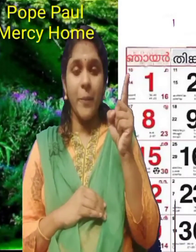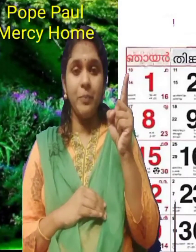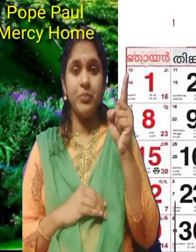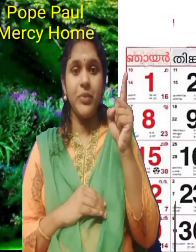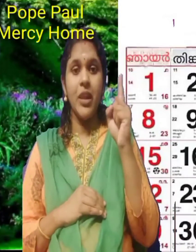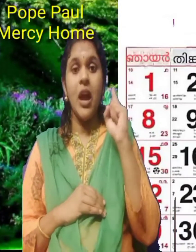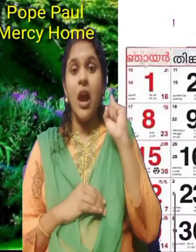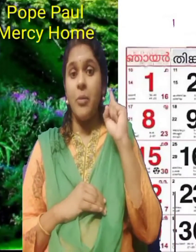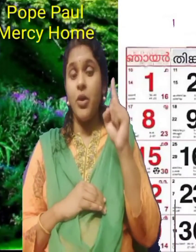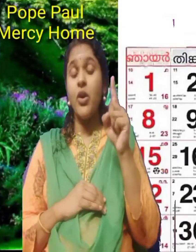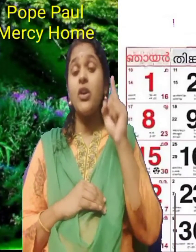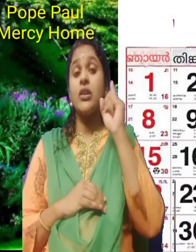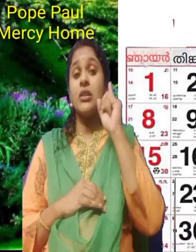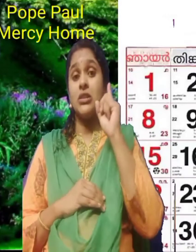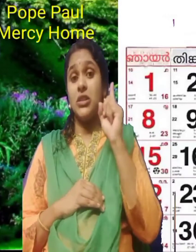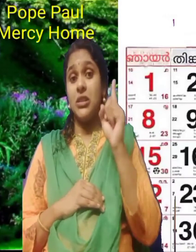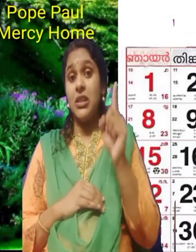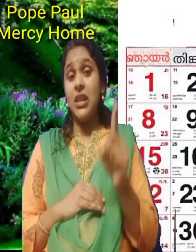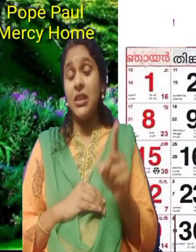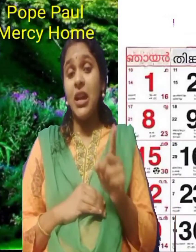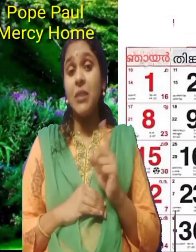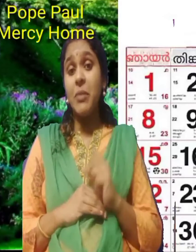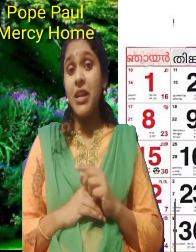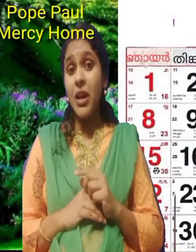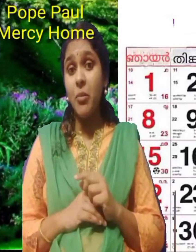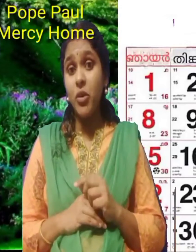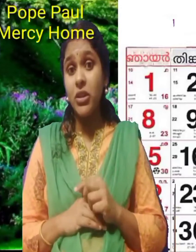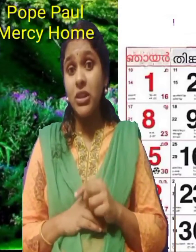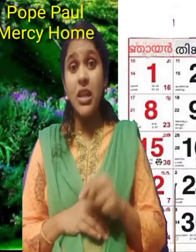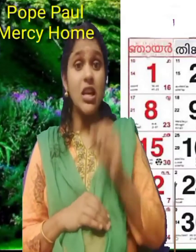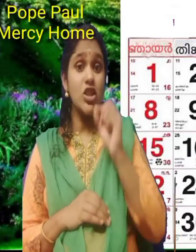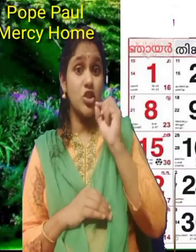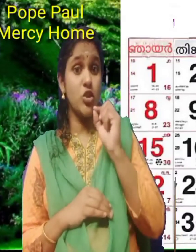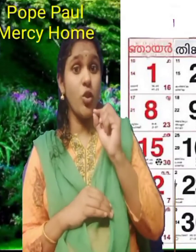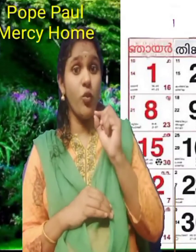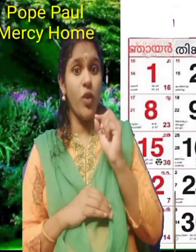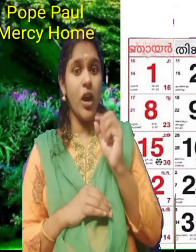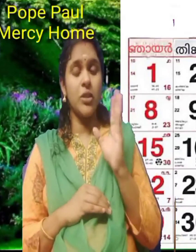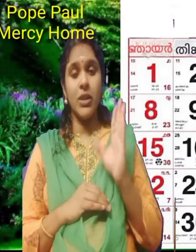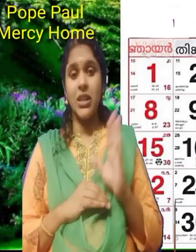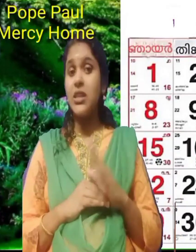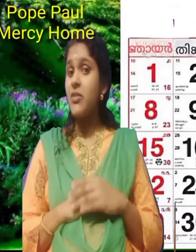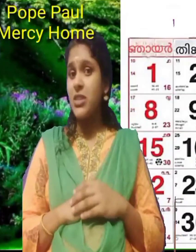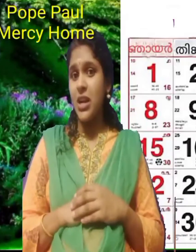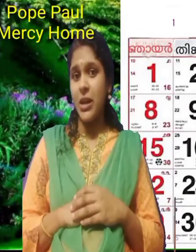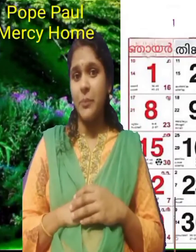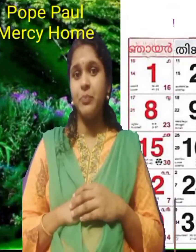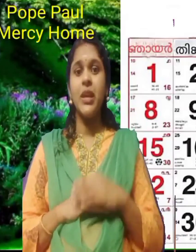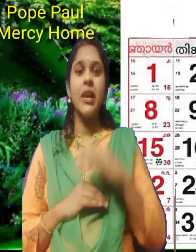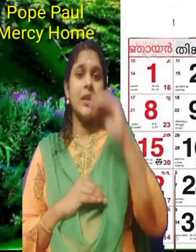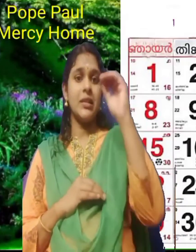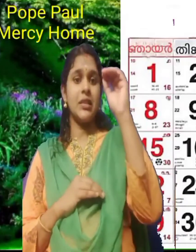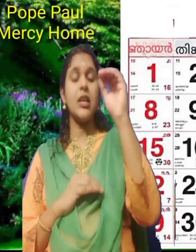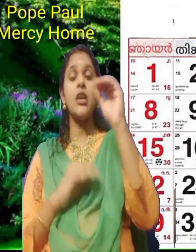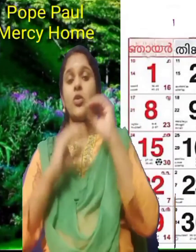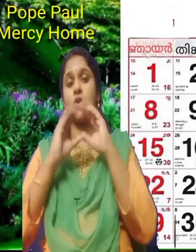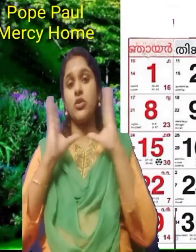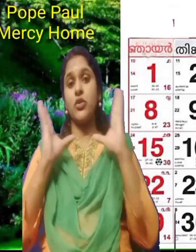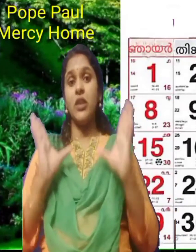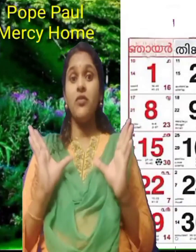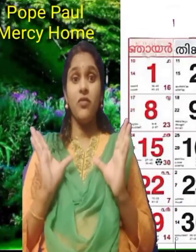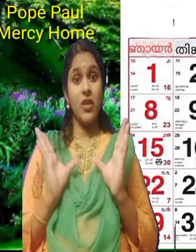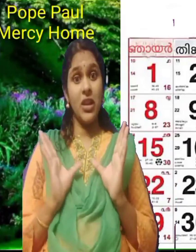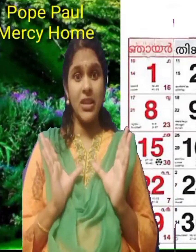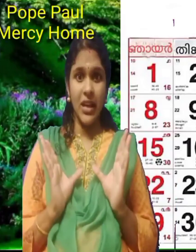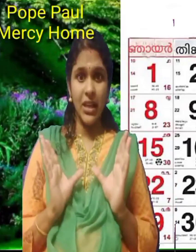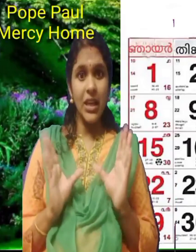ചൊവ്വ. അപ്പോ ഇന്ന് എന്താണ് പഠിക്കാൻ പോകുന്നത്? ചൊവ്വ എന്ന് പറഞ്ഞ ദിവസമാണ്. ടീച്ചറെ കുറച്ചും